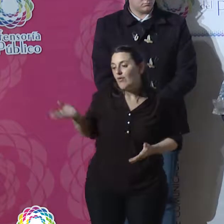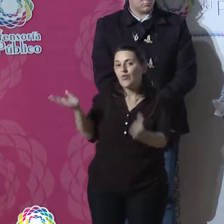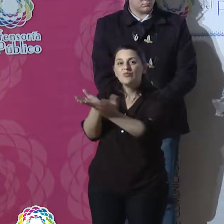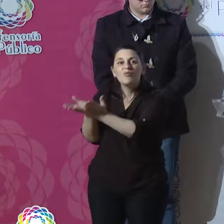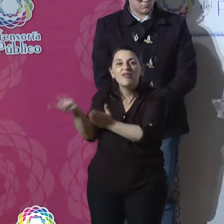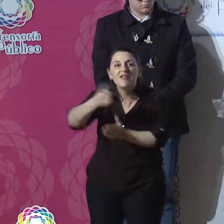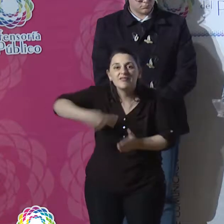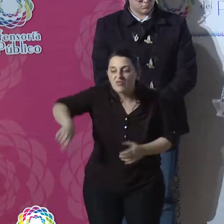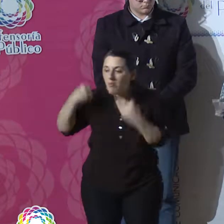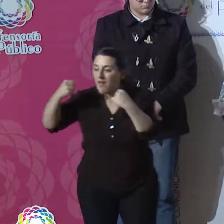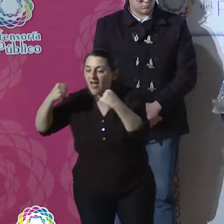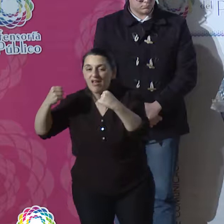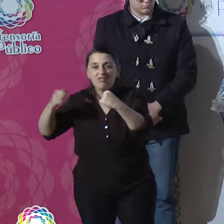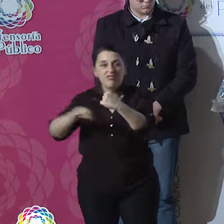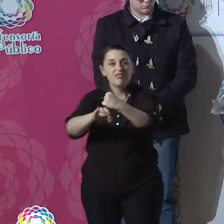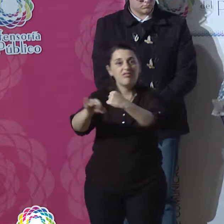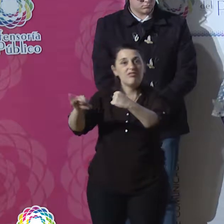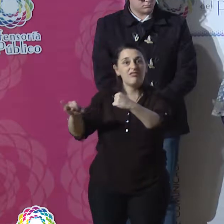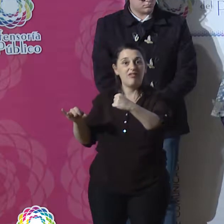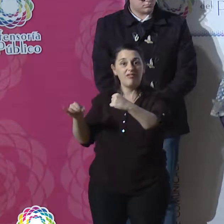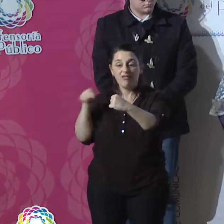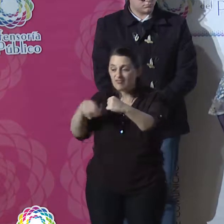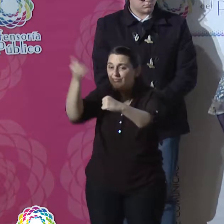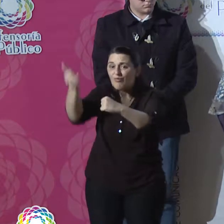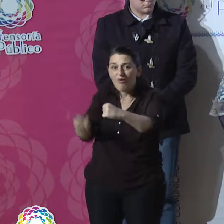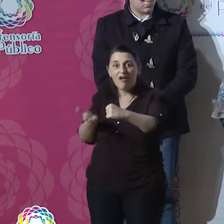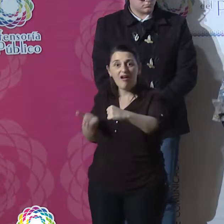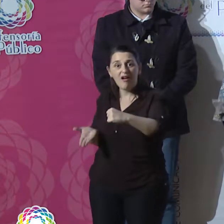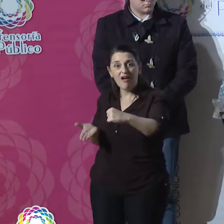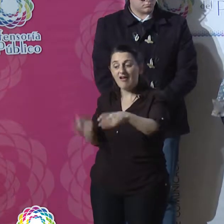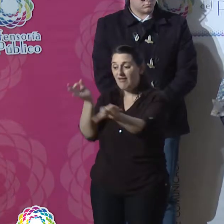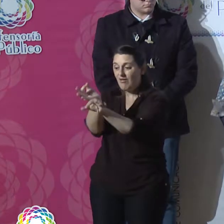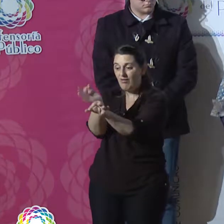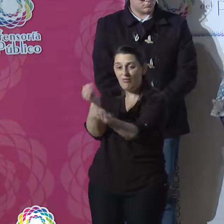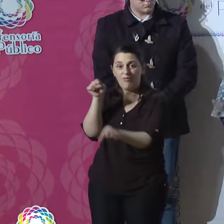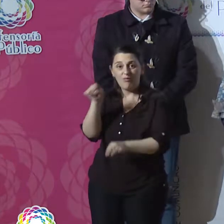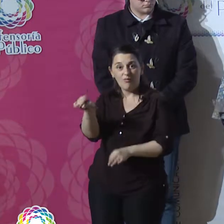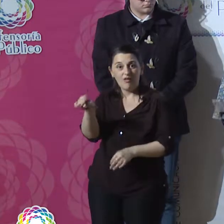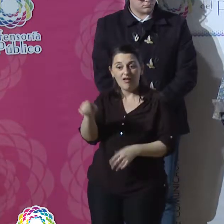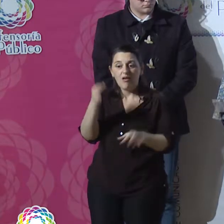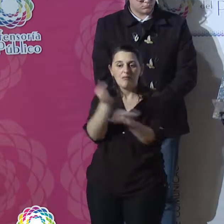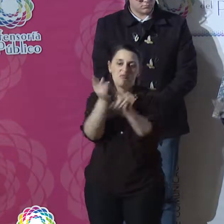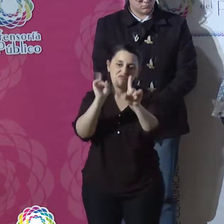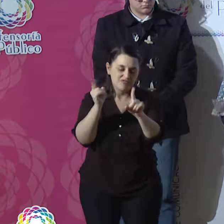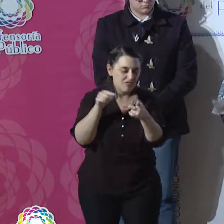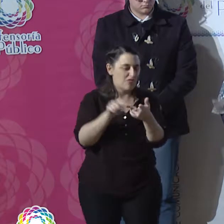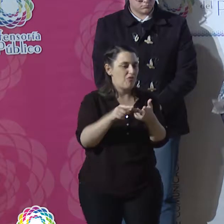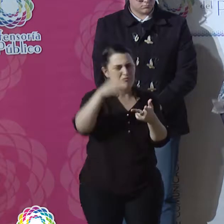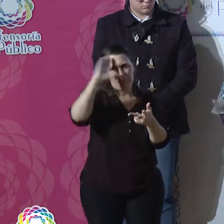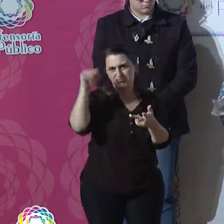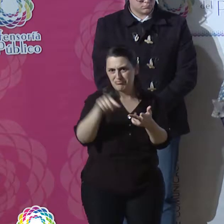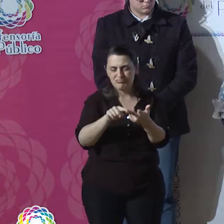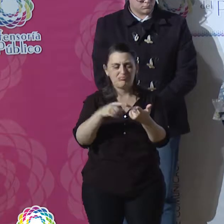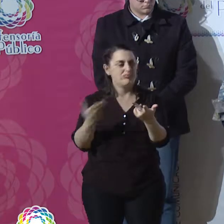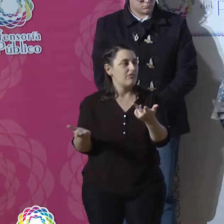hacer sus prácticas radiofónicas teniendo no en la escuela a sus profes capacitados